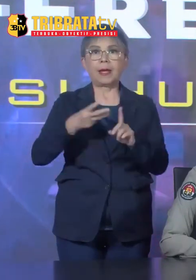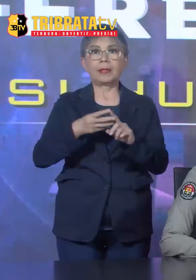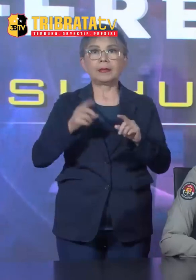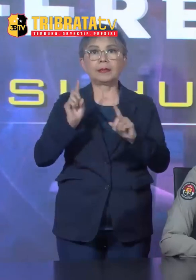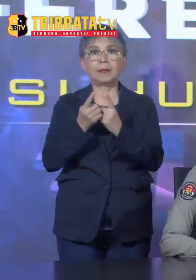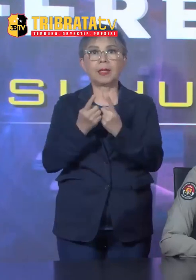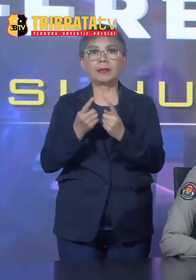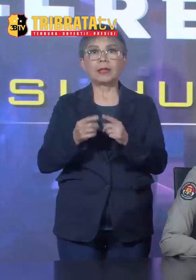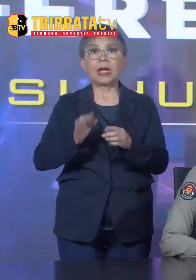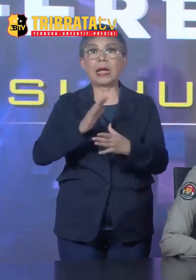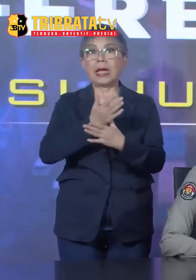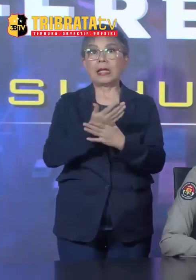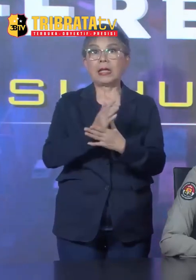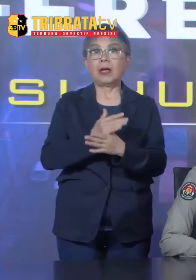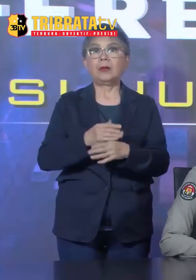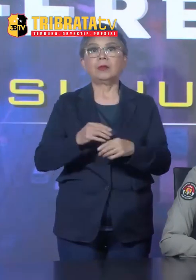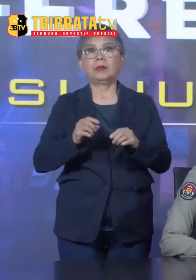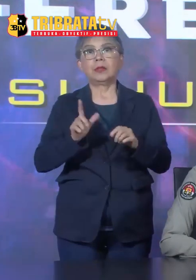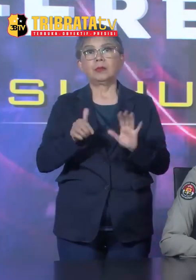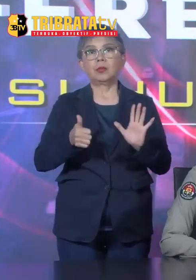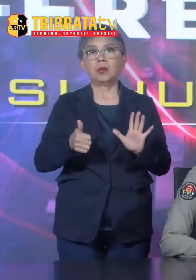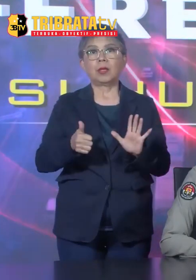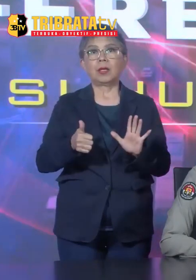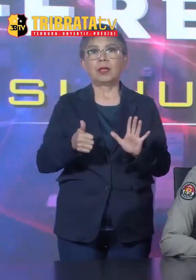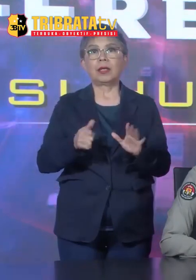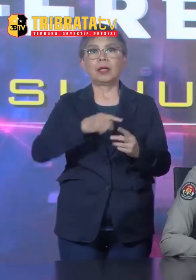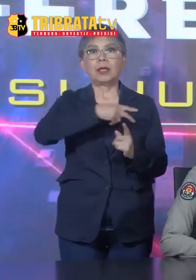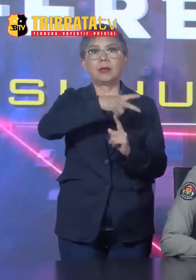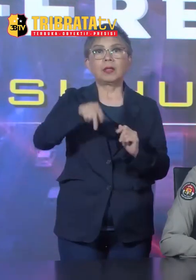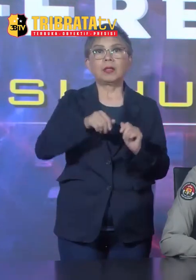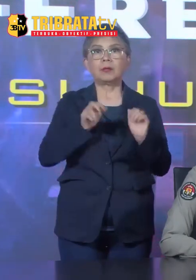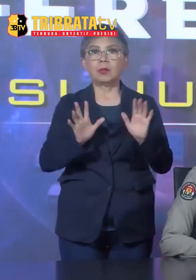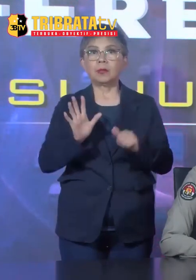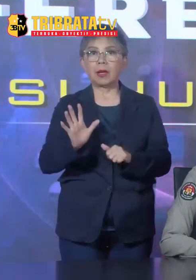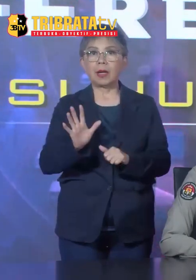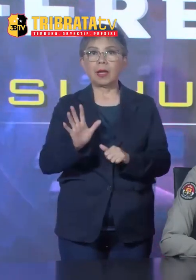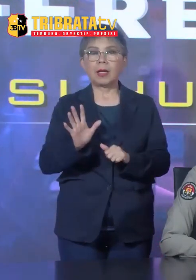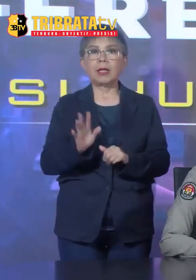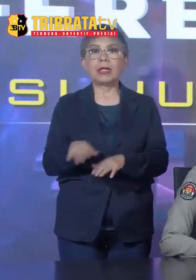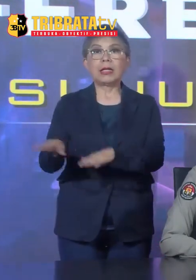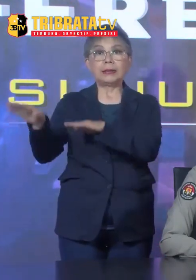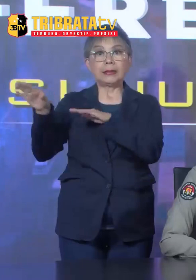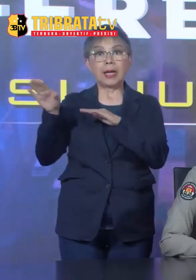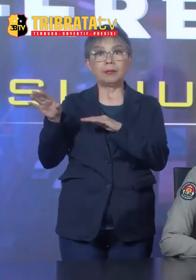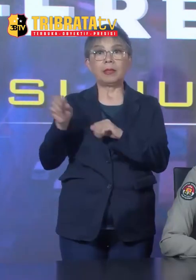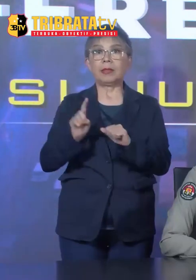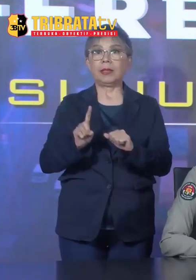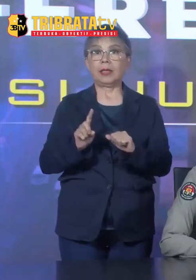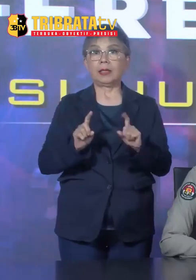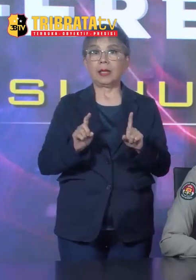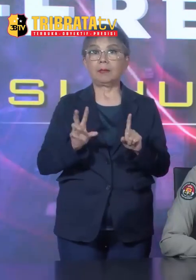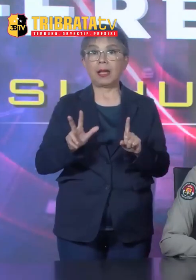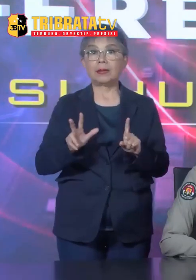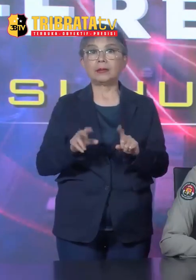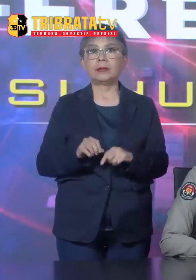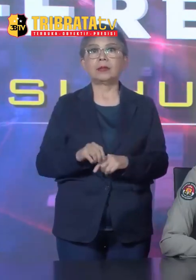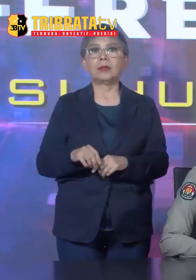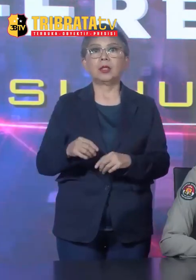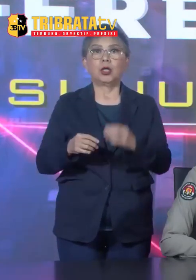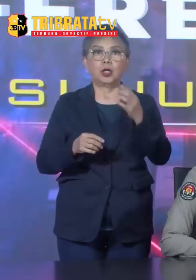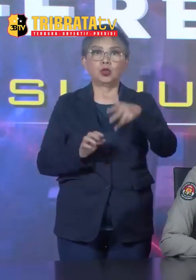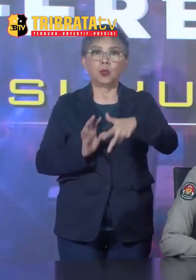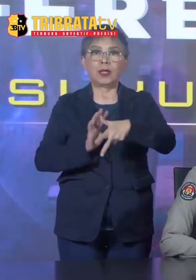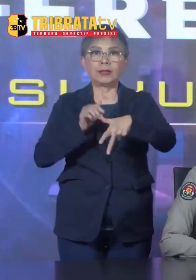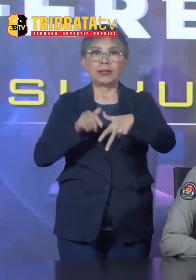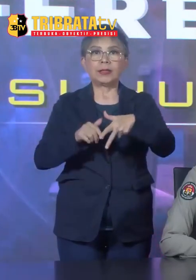11 Polda Riau 62 Polda Kepri 85 Polda Jambi 13 Polda